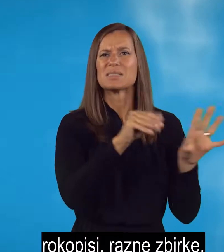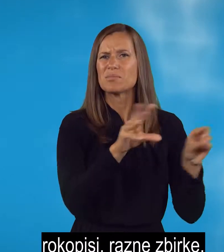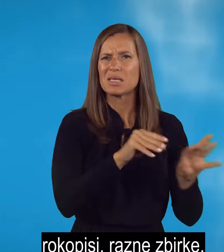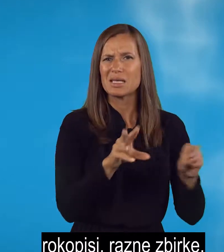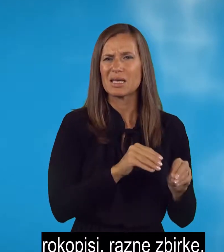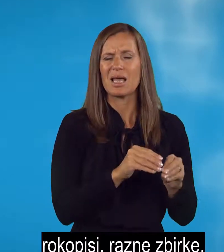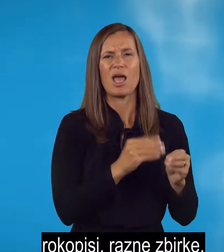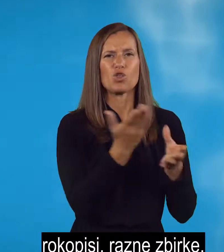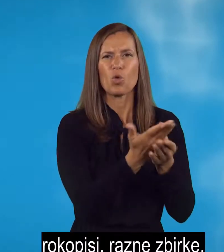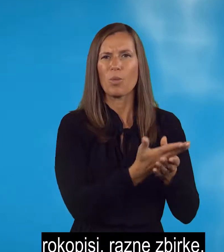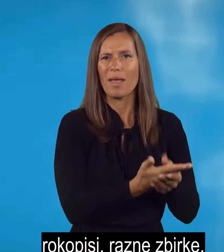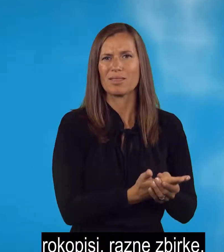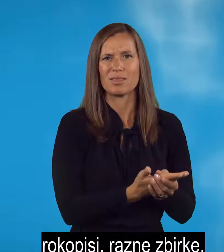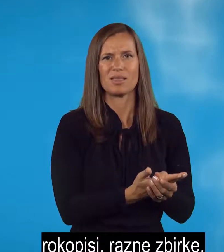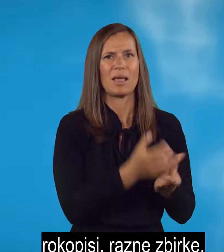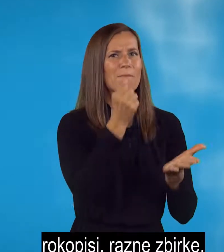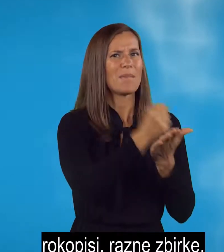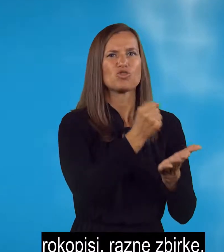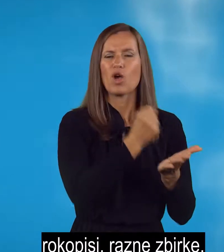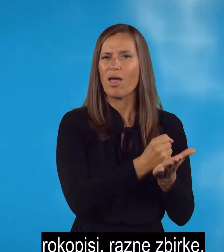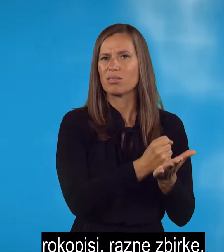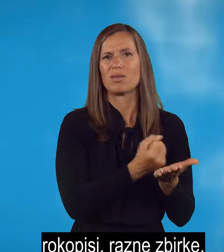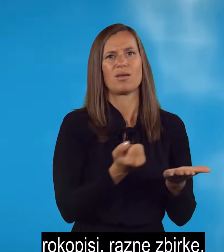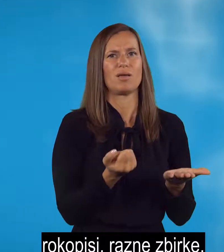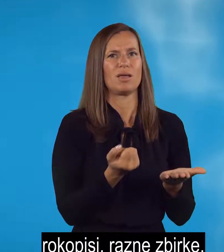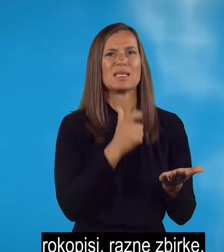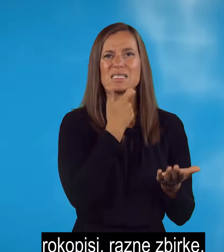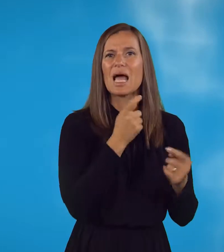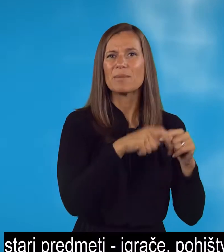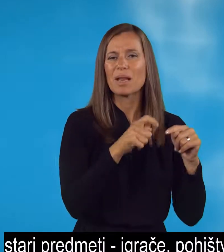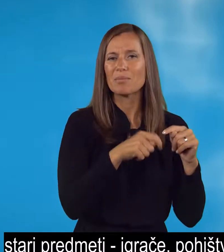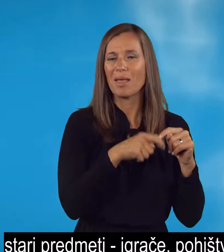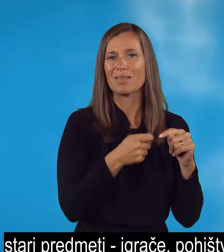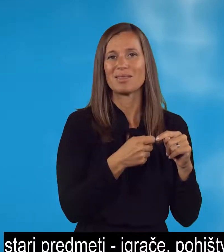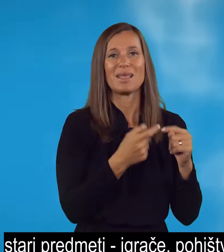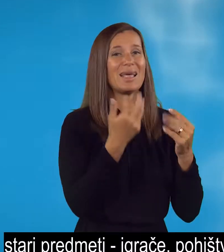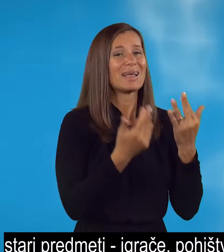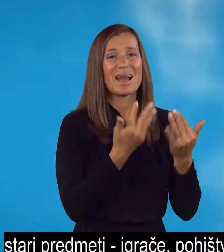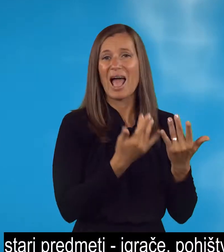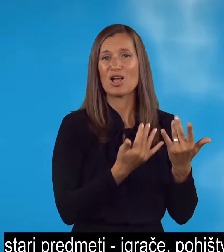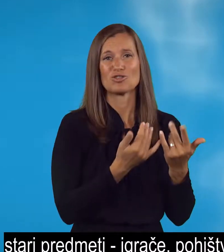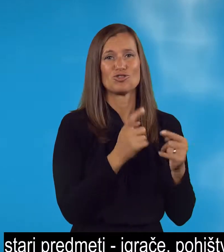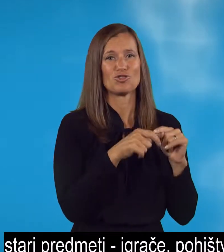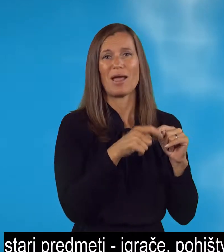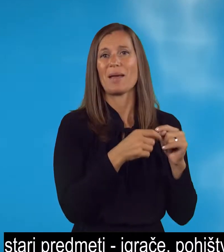zbirke, dokumenti, pečatniki, stari predmeti, igrače,